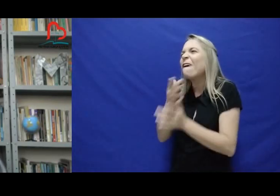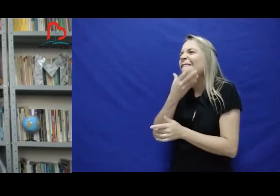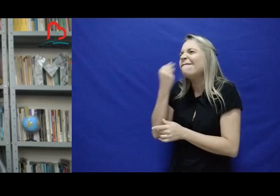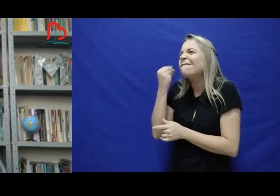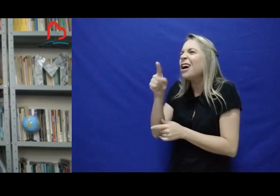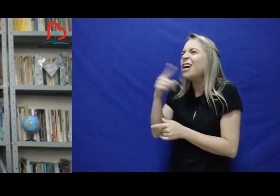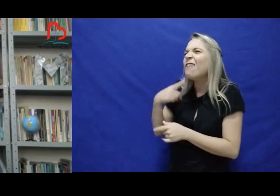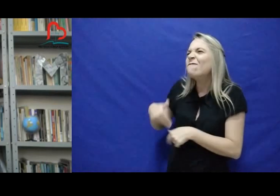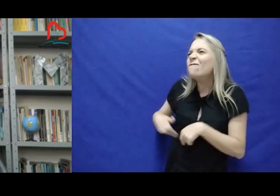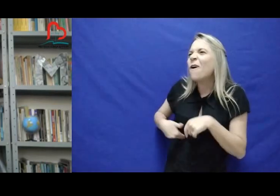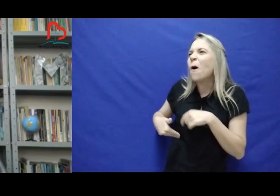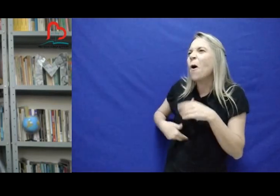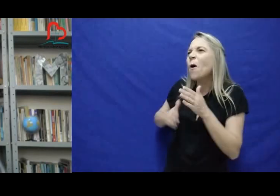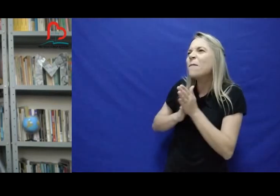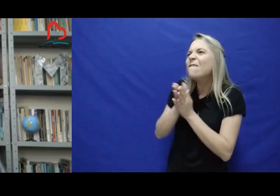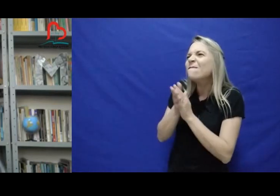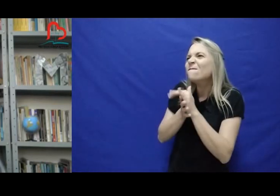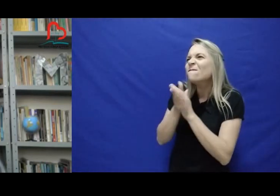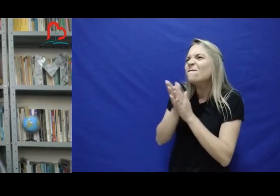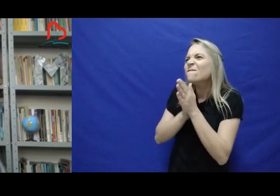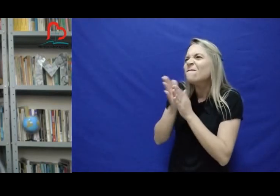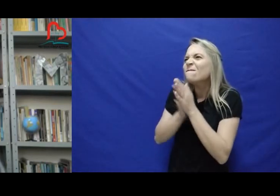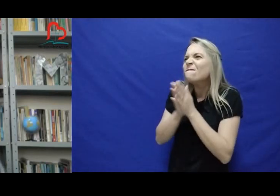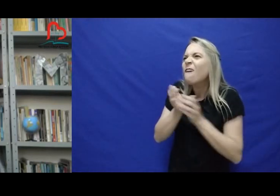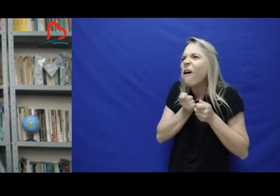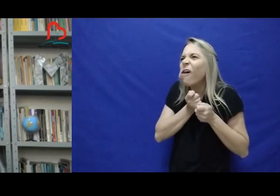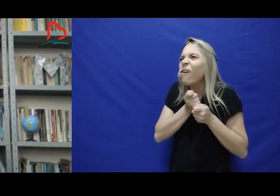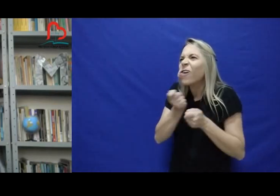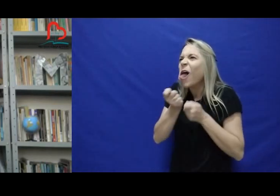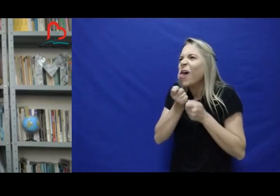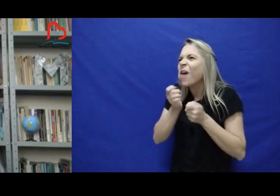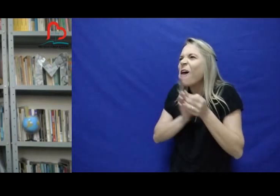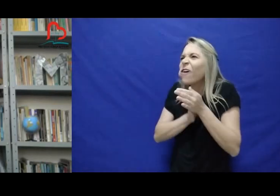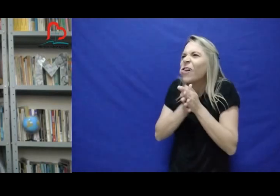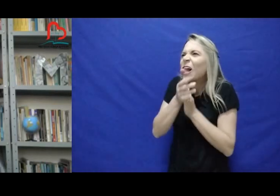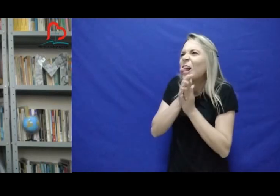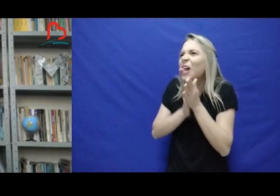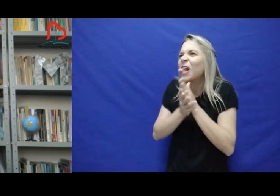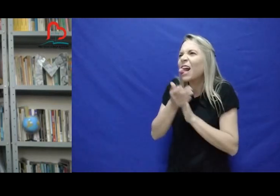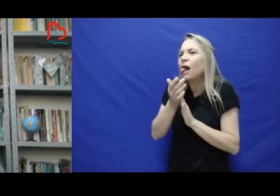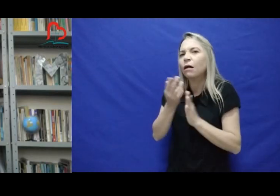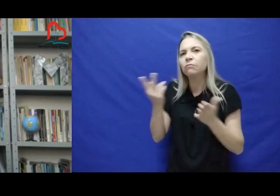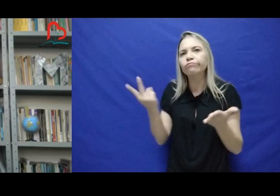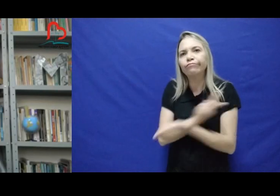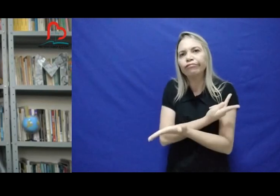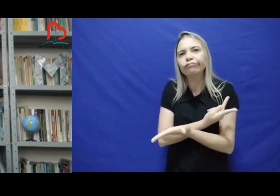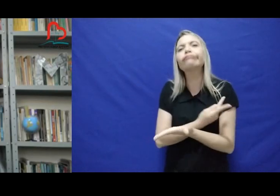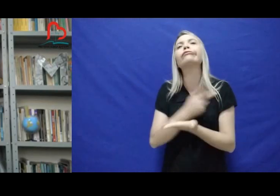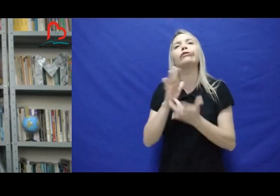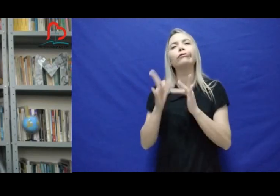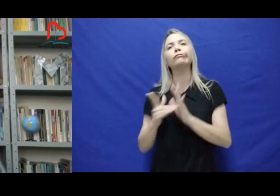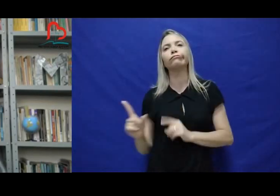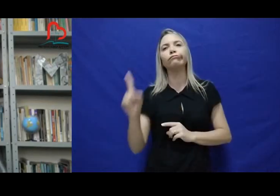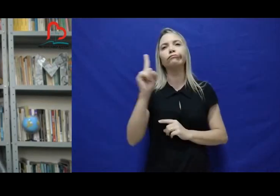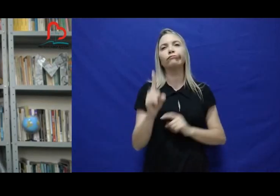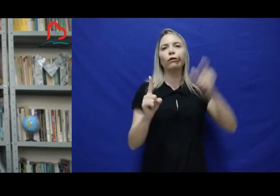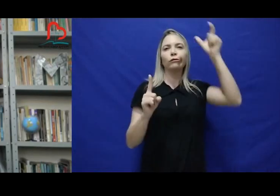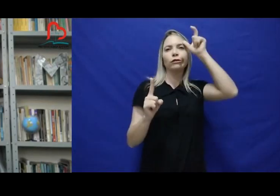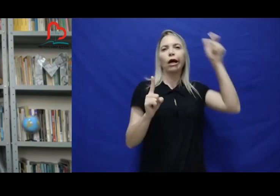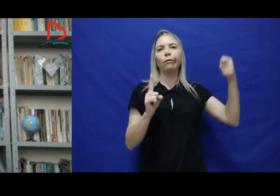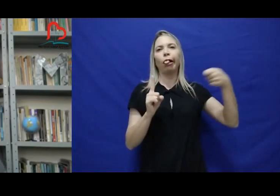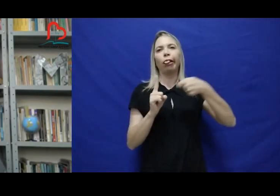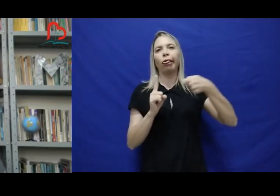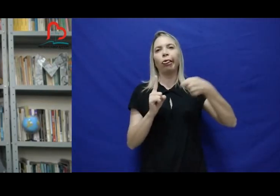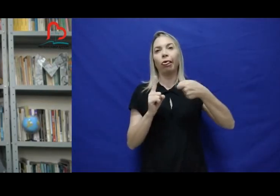Messias, Satanás ainda assim o tentou, pode ter certeza, nós, os seguidores do Messias,